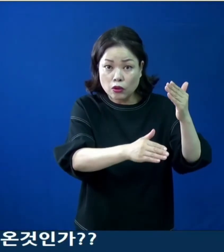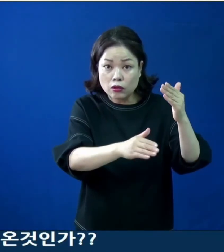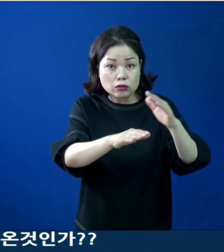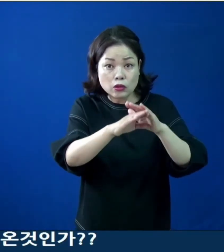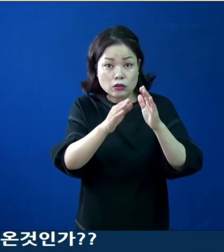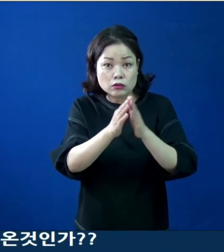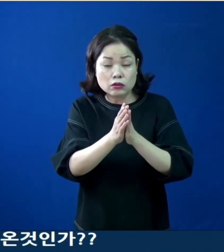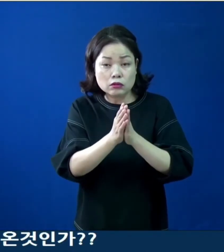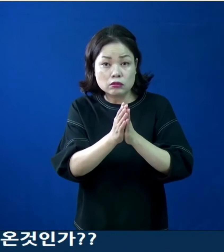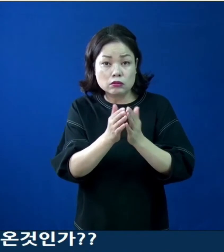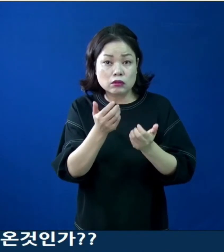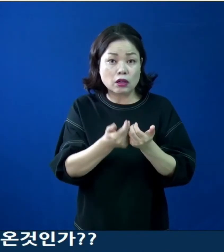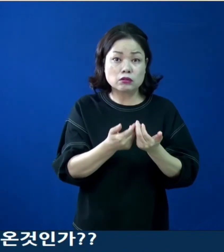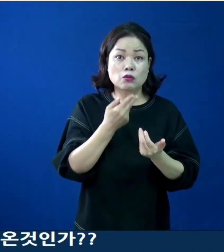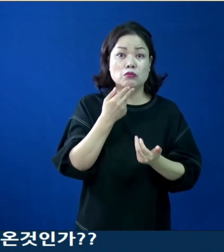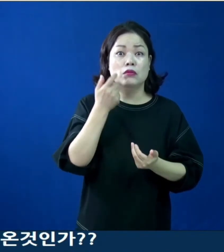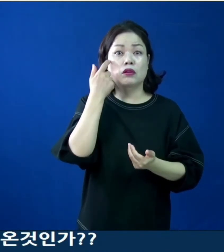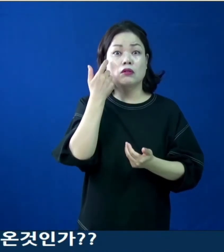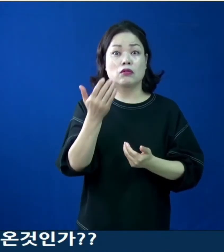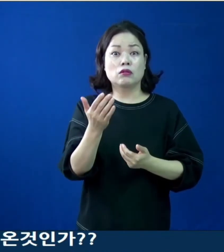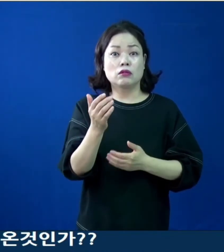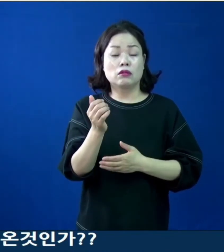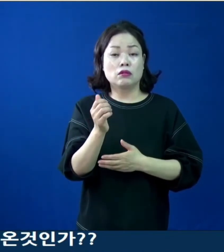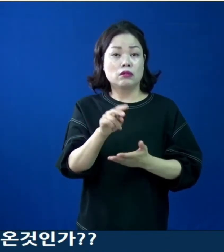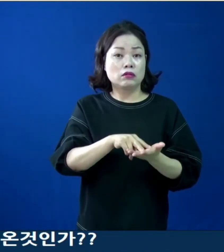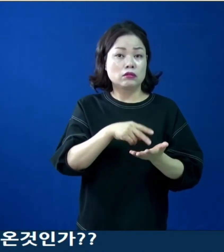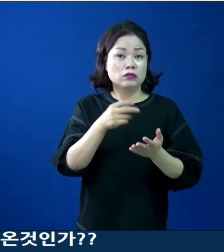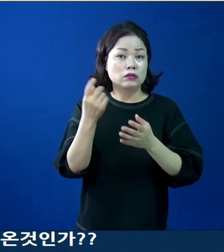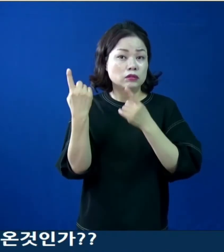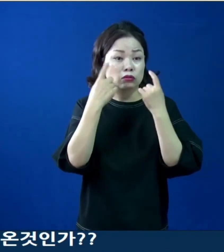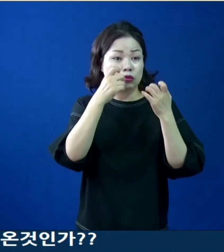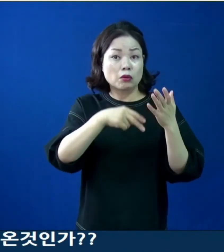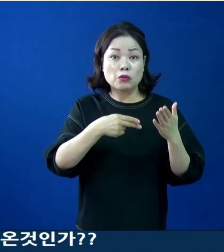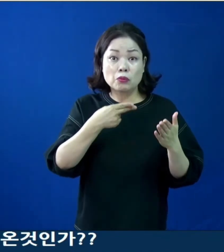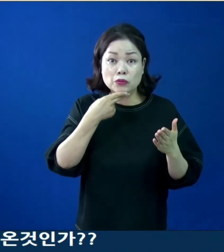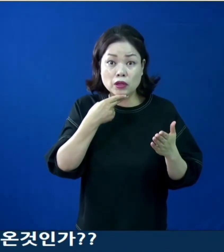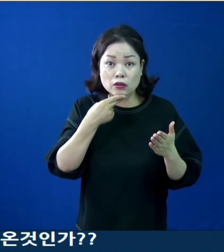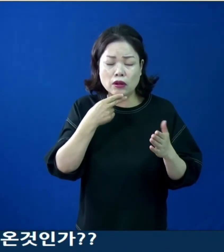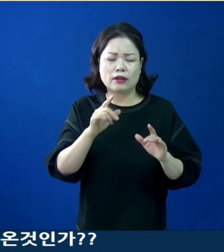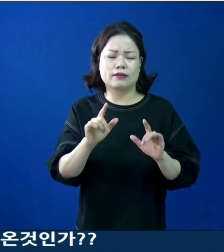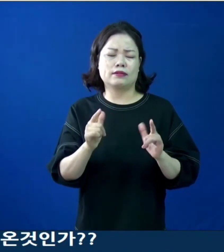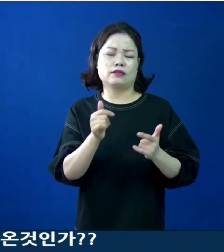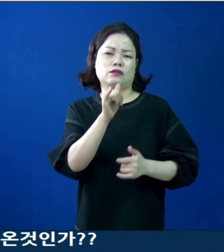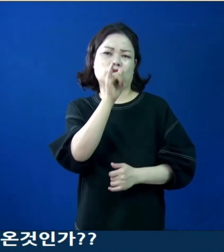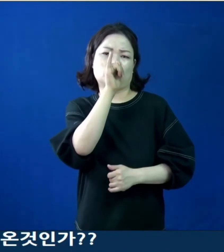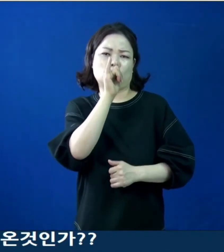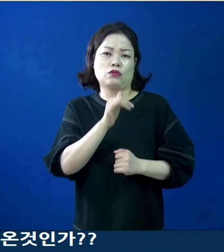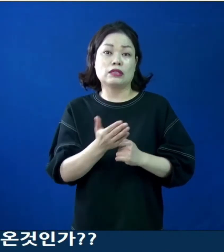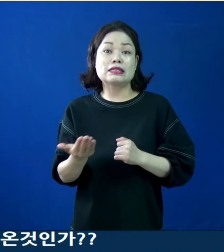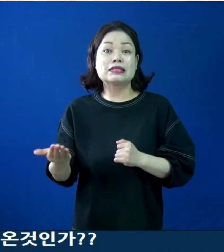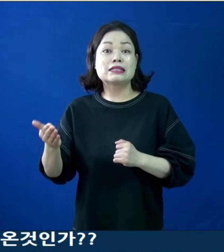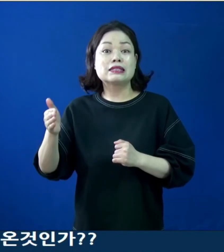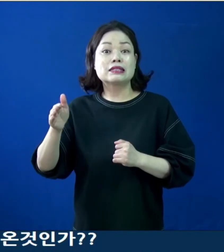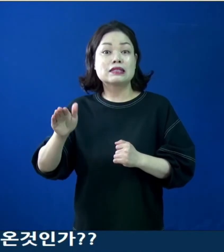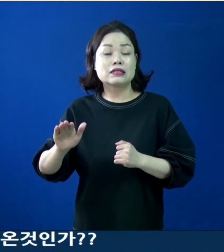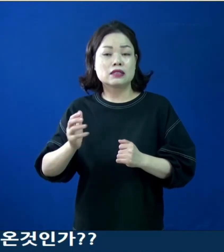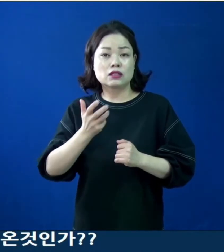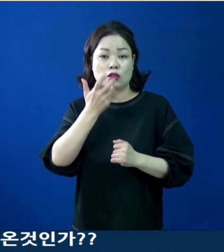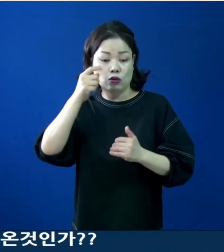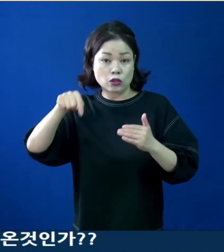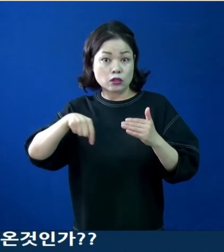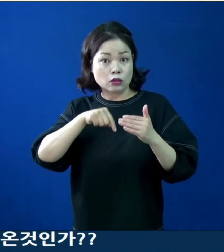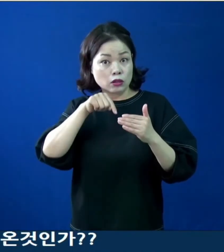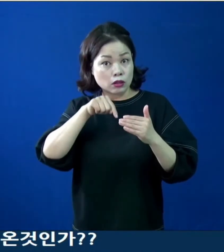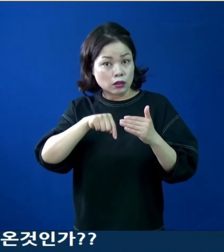안 흔들리나요? 이런 질문 하실 수 있죠. 넘어짐이 없나요? 라고 하실 수 있습니다. 아닙니다. 있습니다. 그런데 성령이 그